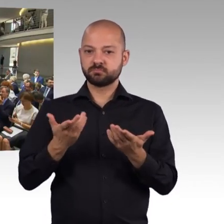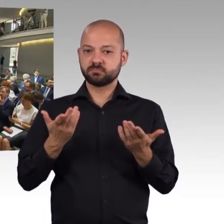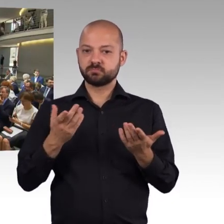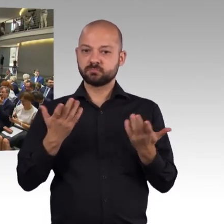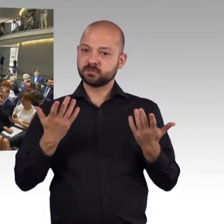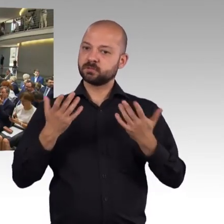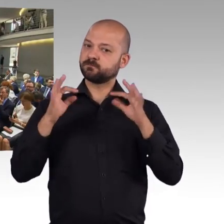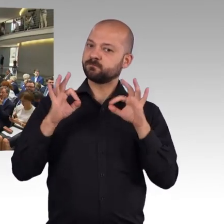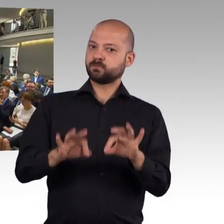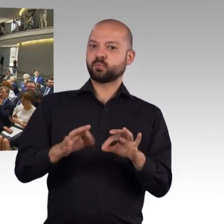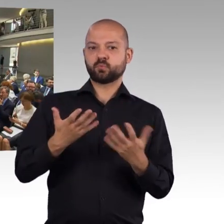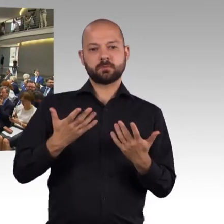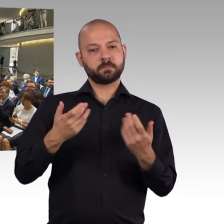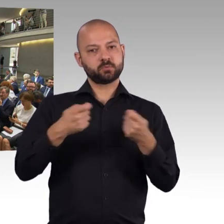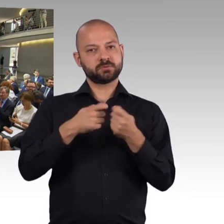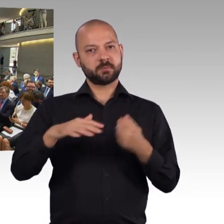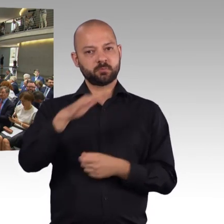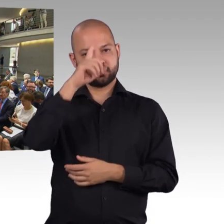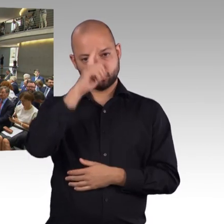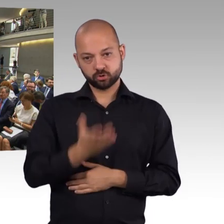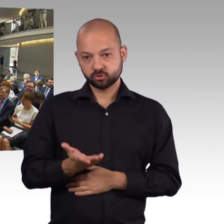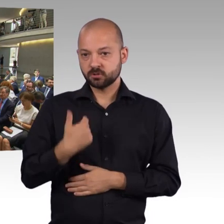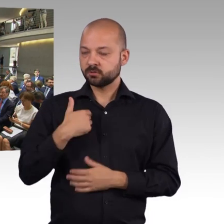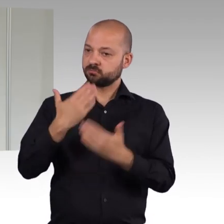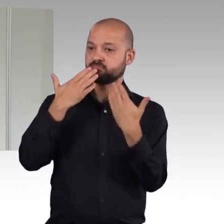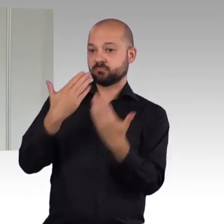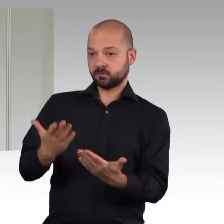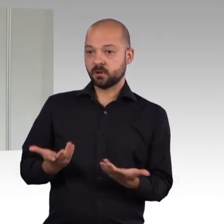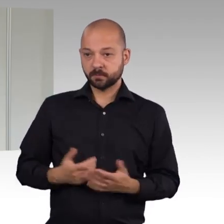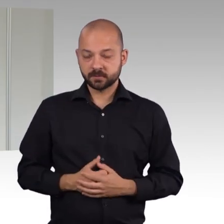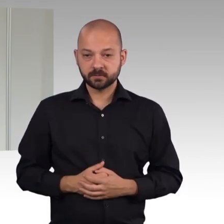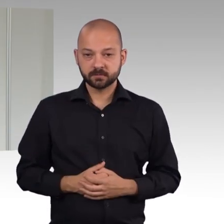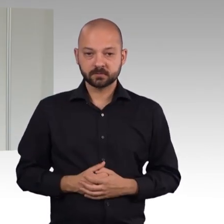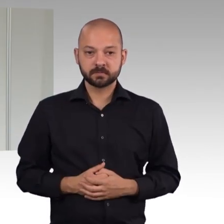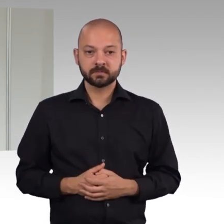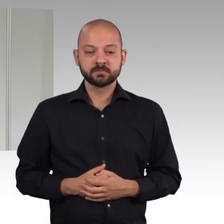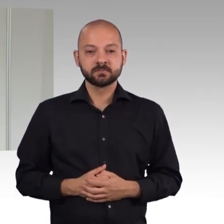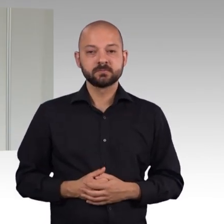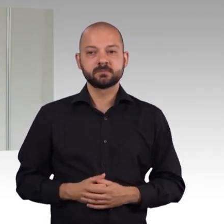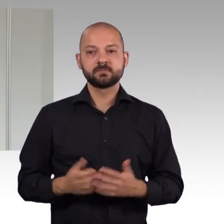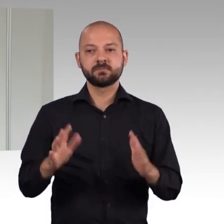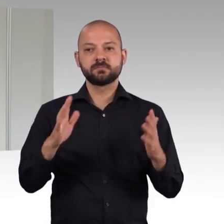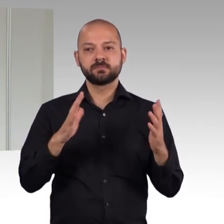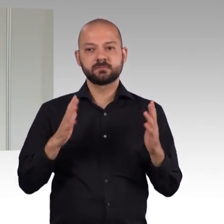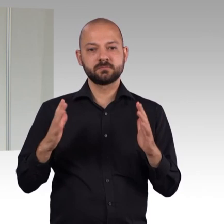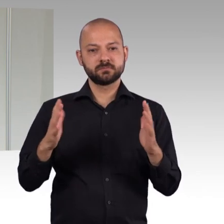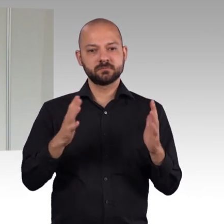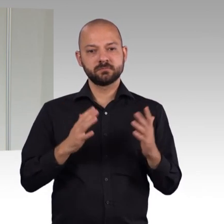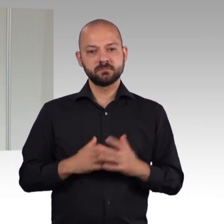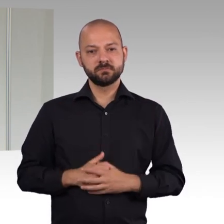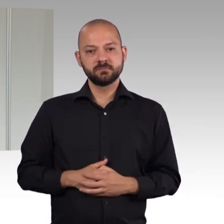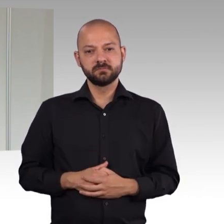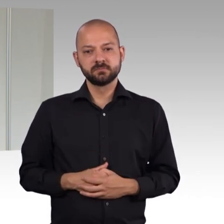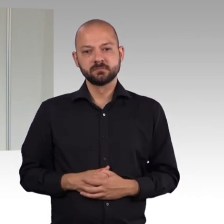Und Herr Kollege Mützenich, wir beide schätzen uns ja, glaube ich, sehr. Die Rede war ein bisschen, glaube ich, ausgerichtet auf